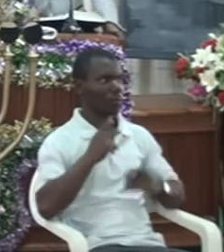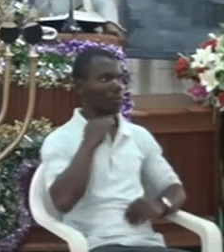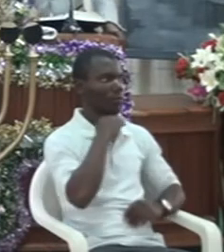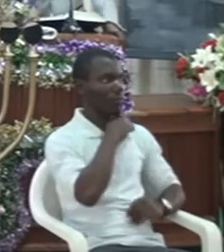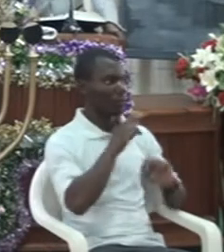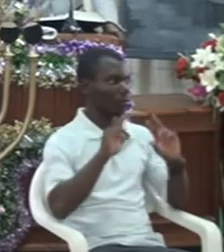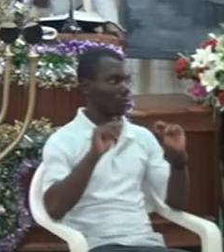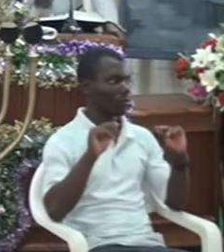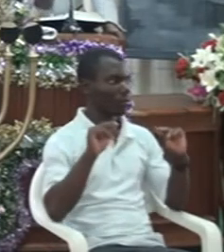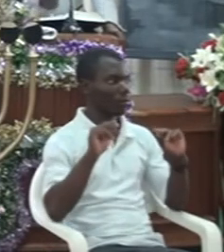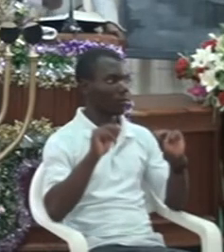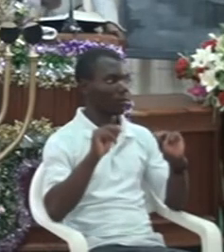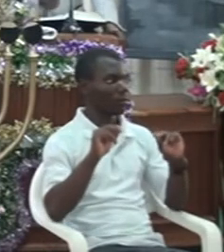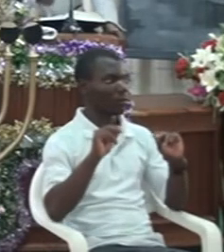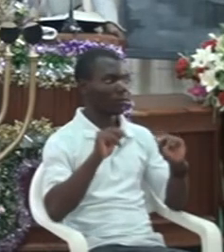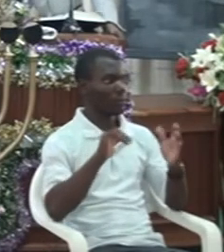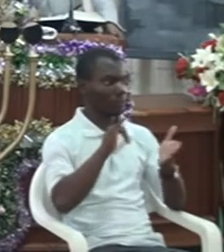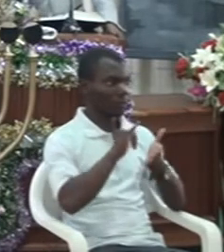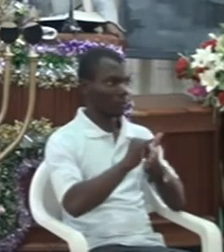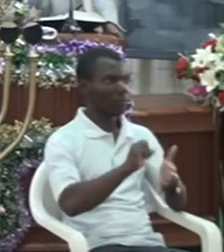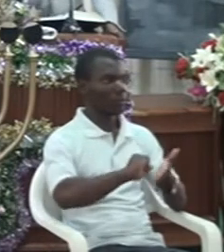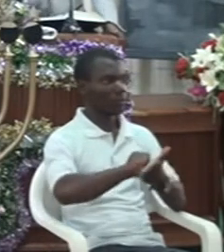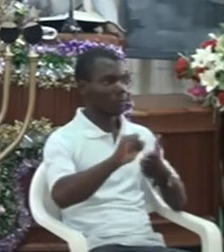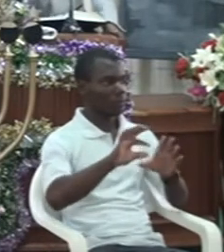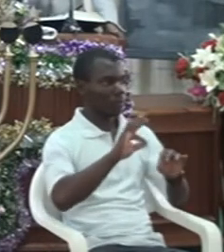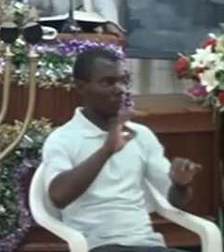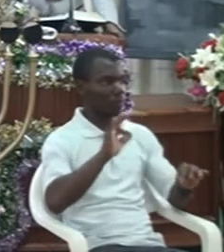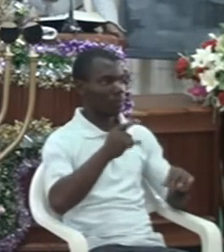ce n'est pas un esprit des suyeux. C'est l'esprit